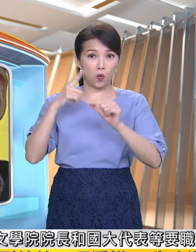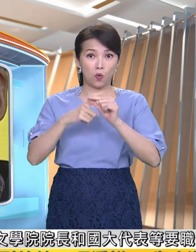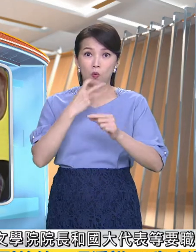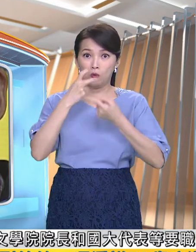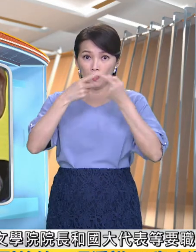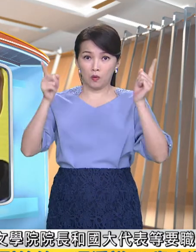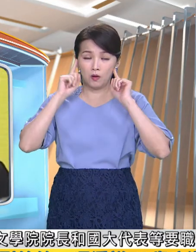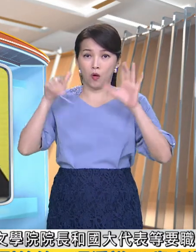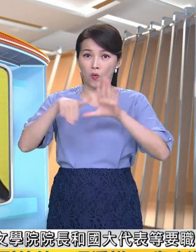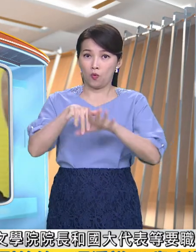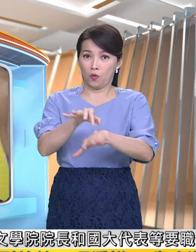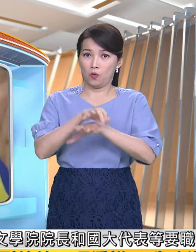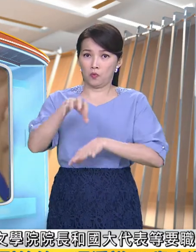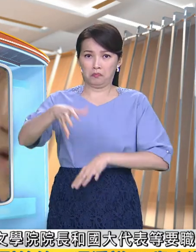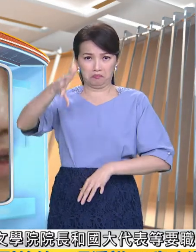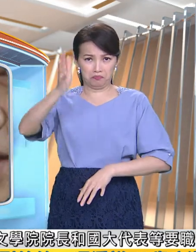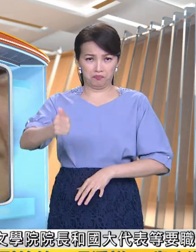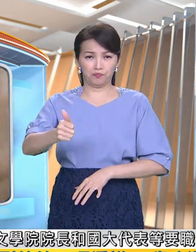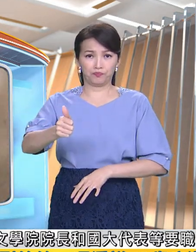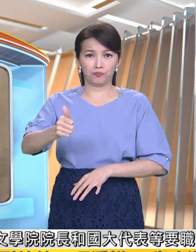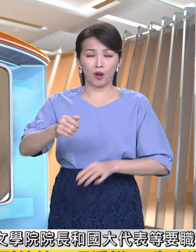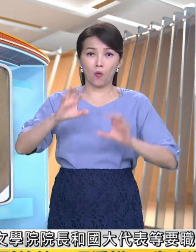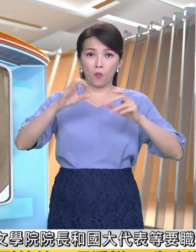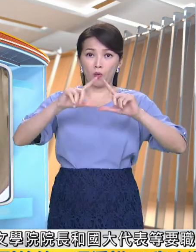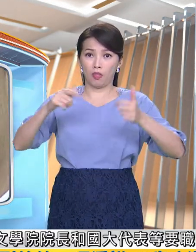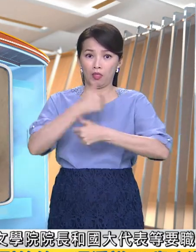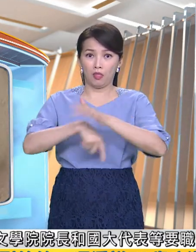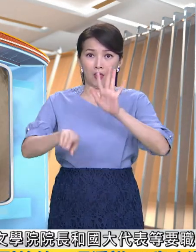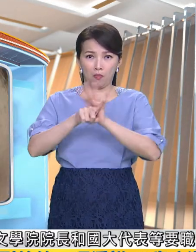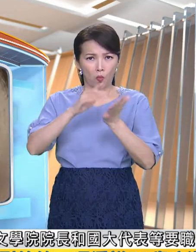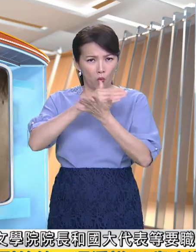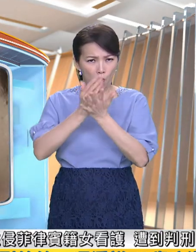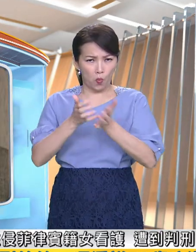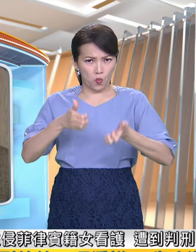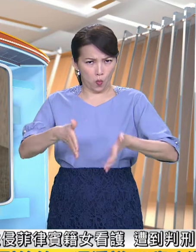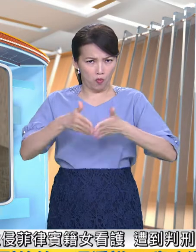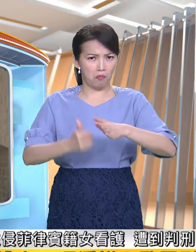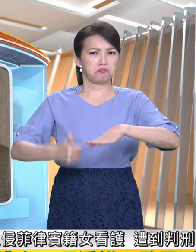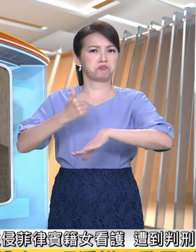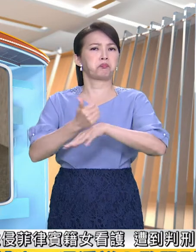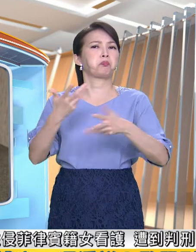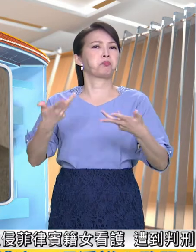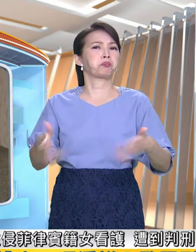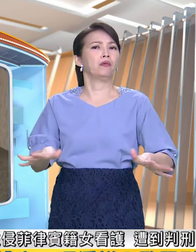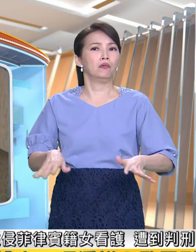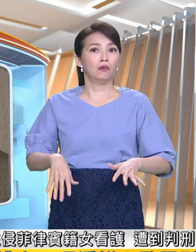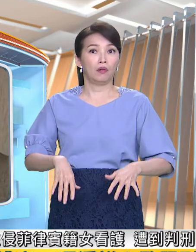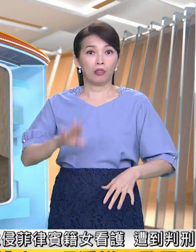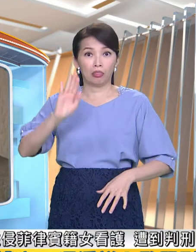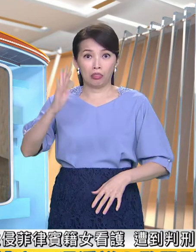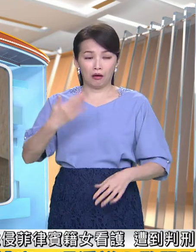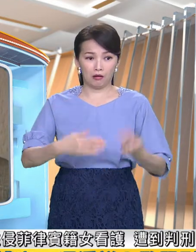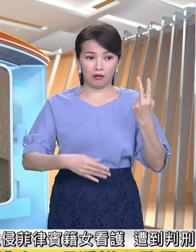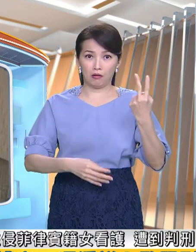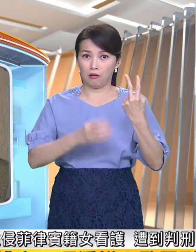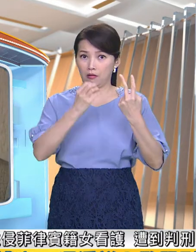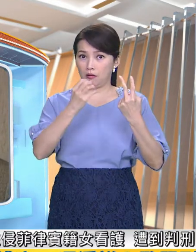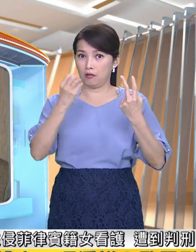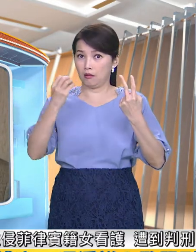学院院长和国大代表等要职，但是2004年也曾经因